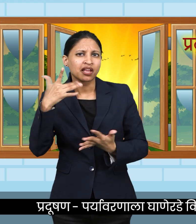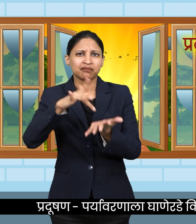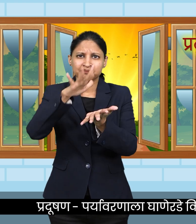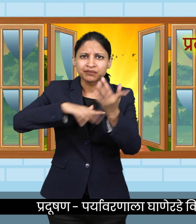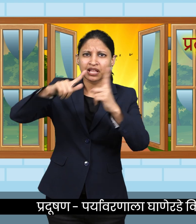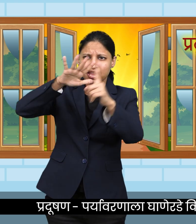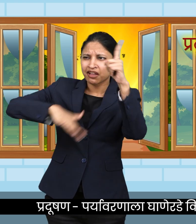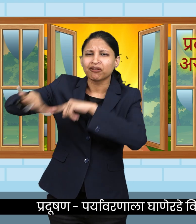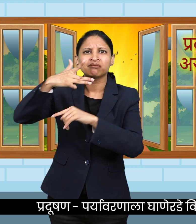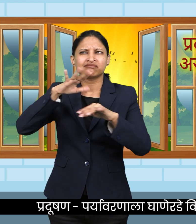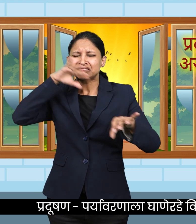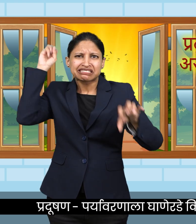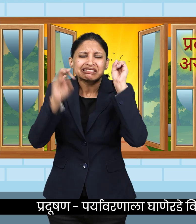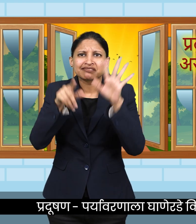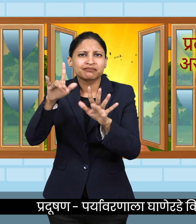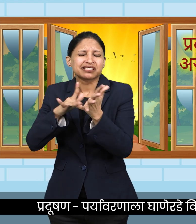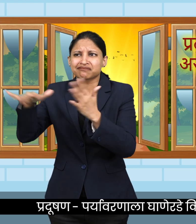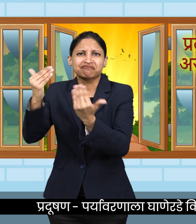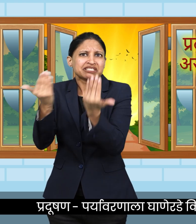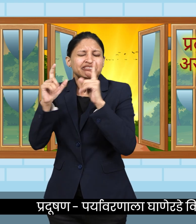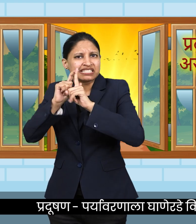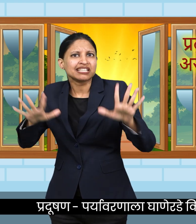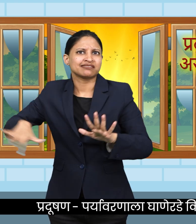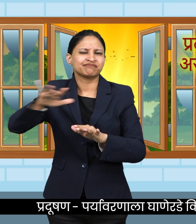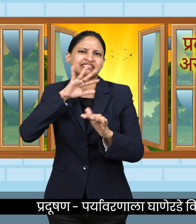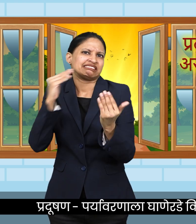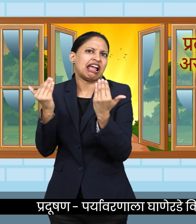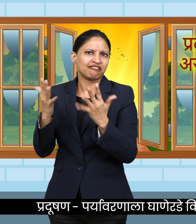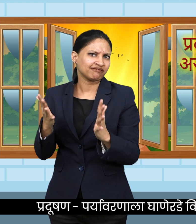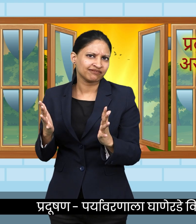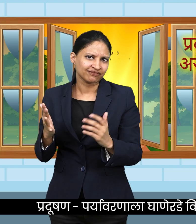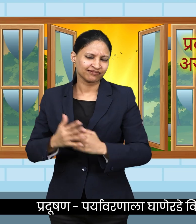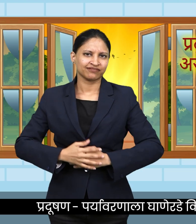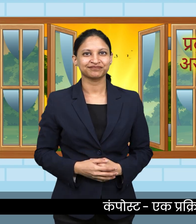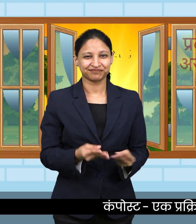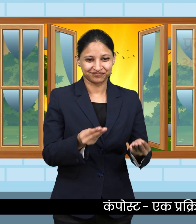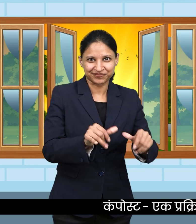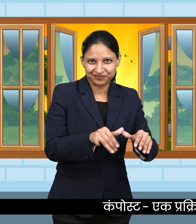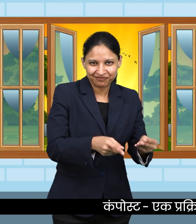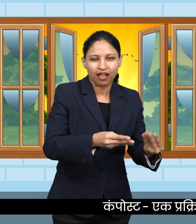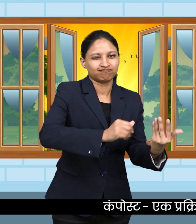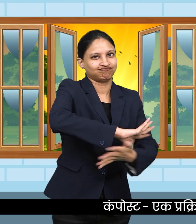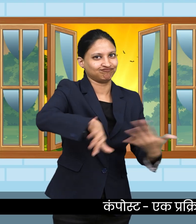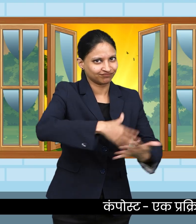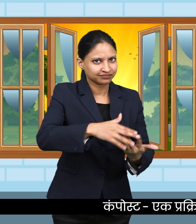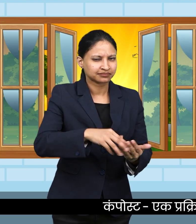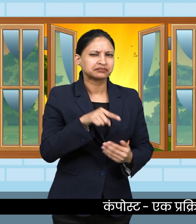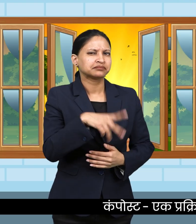घाणेरडे किंवा असुरक्षित बनवणारे हानिकारक पदार्थ. कंपोस्ट: एक प्रक्रिया